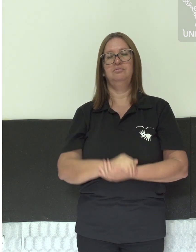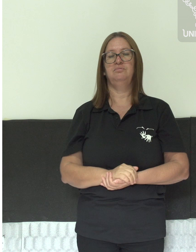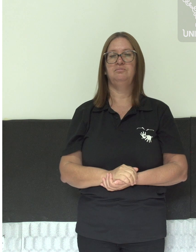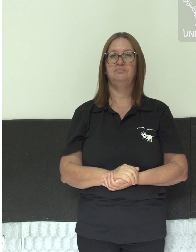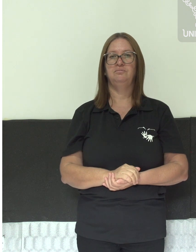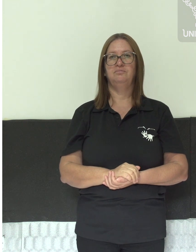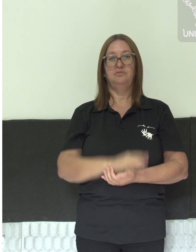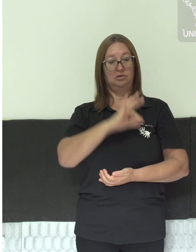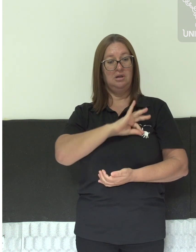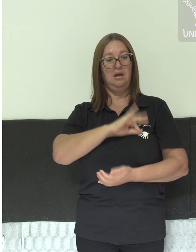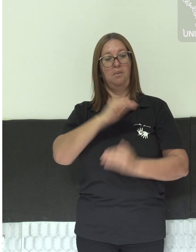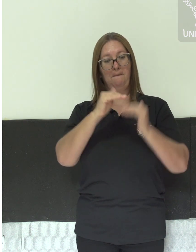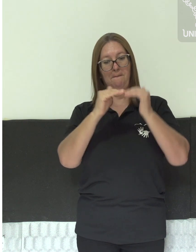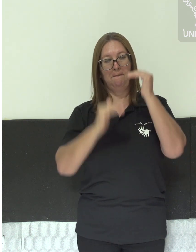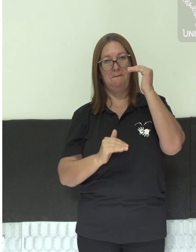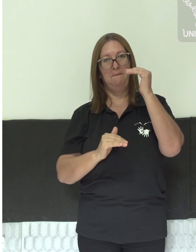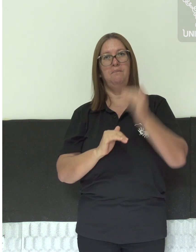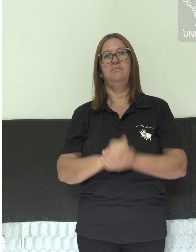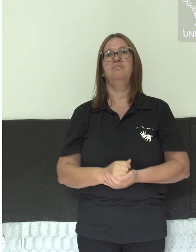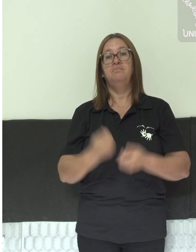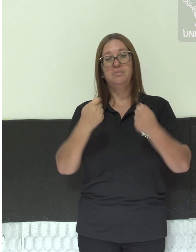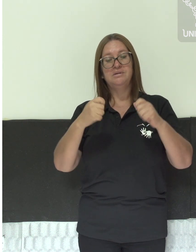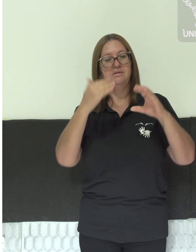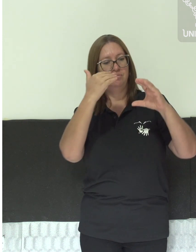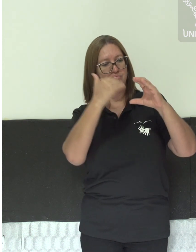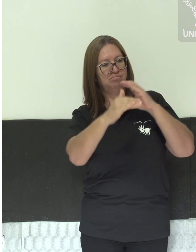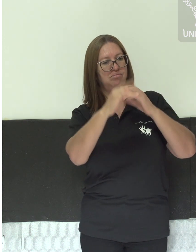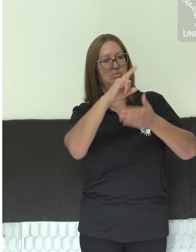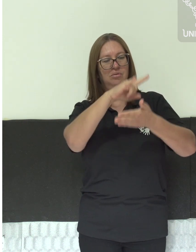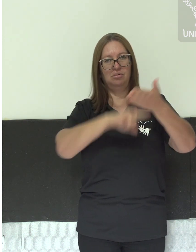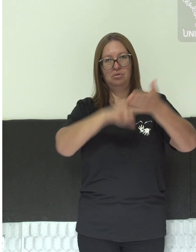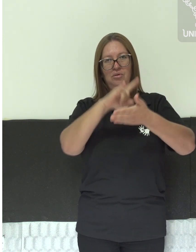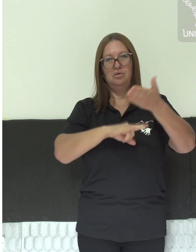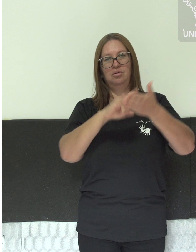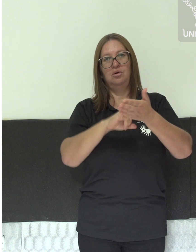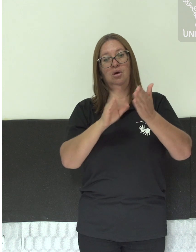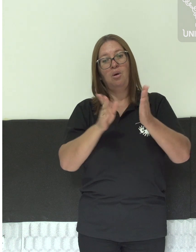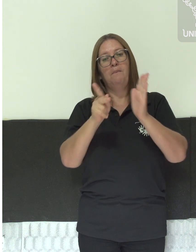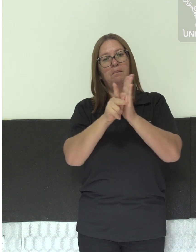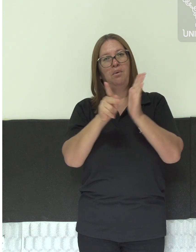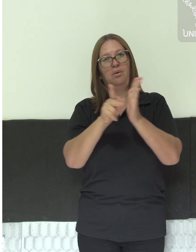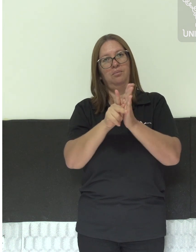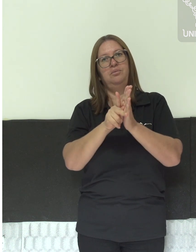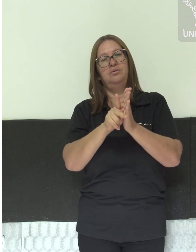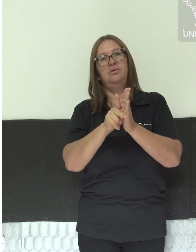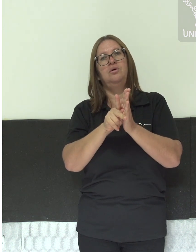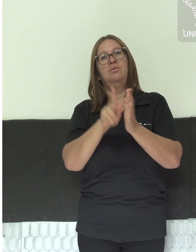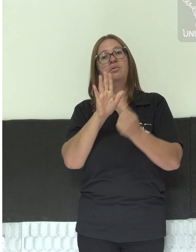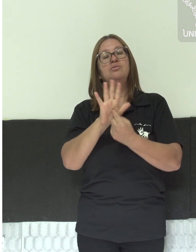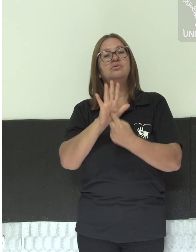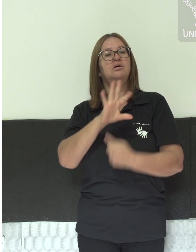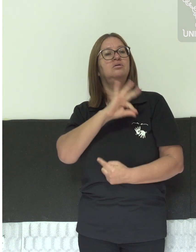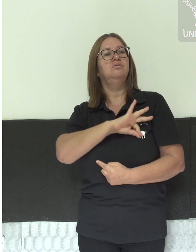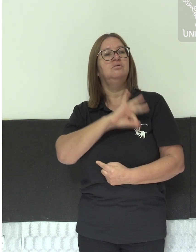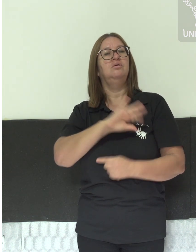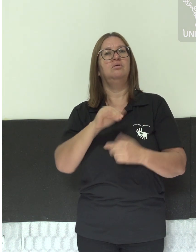1,5 salário mínimo, deverão enviar a documentação referente à comprovação da renda familiar,